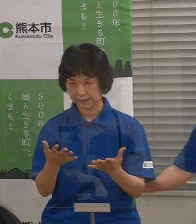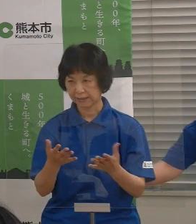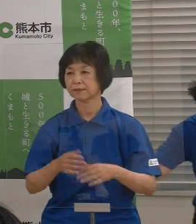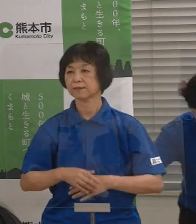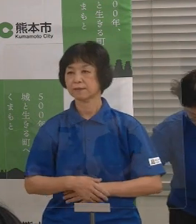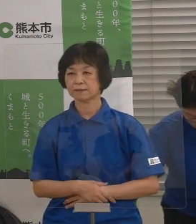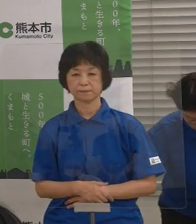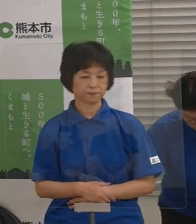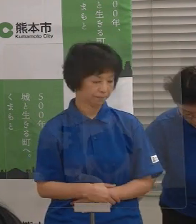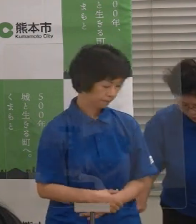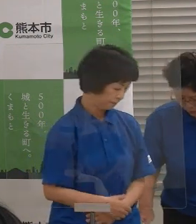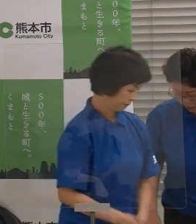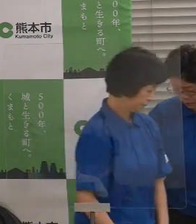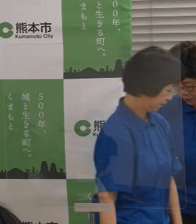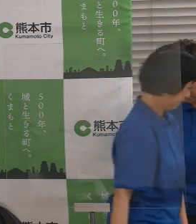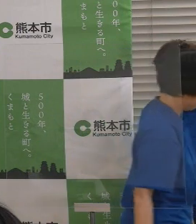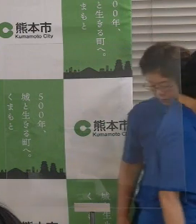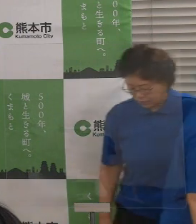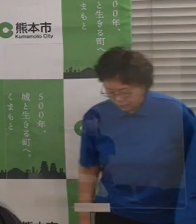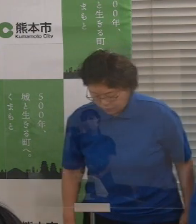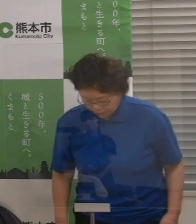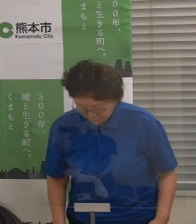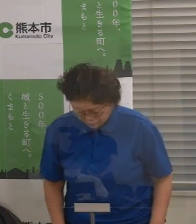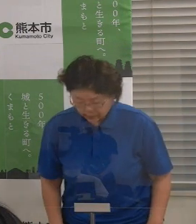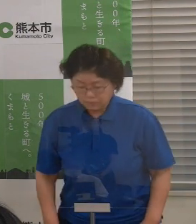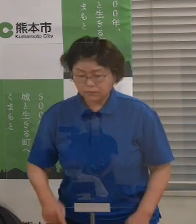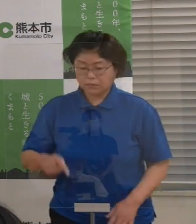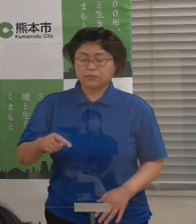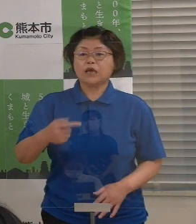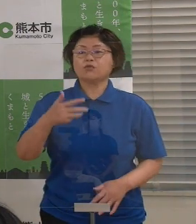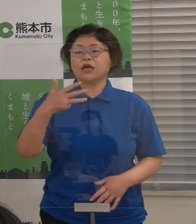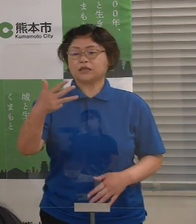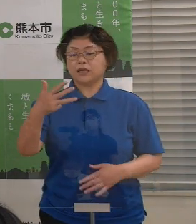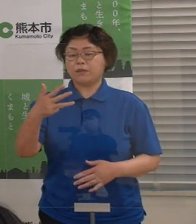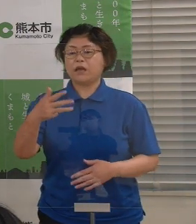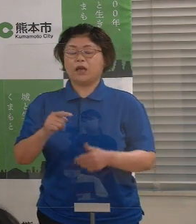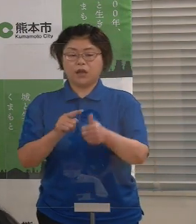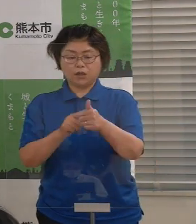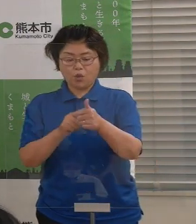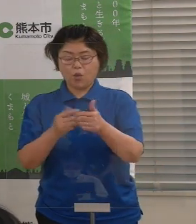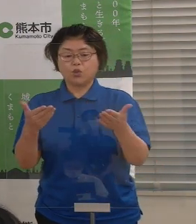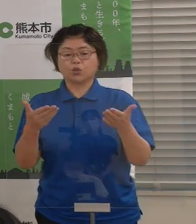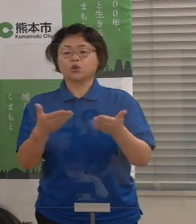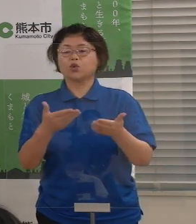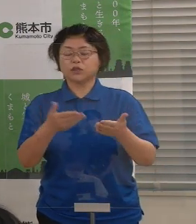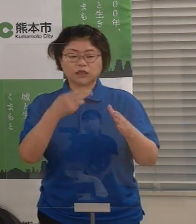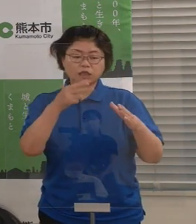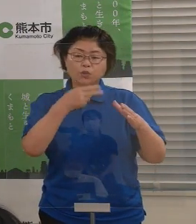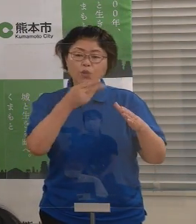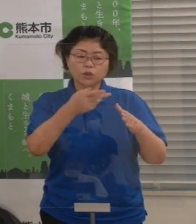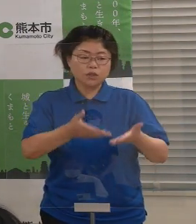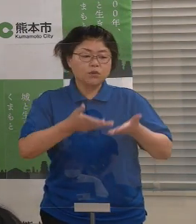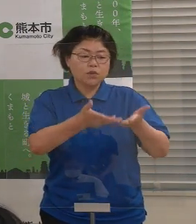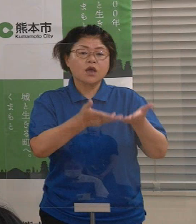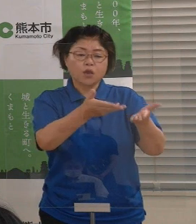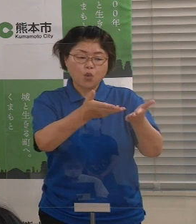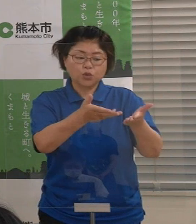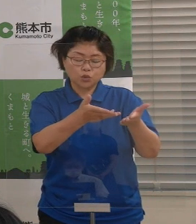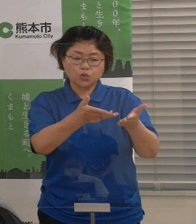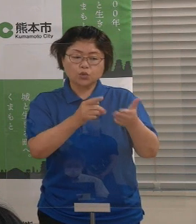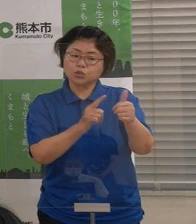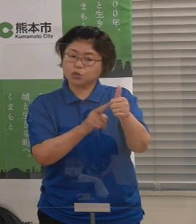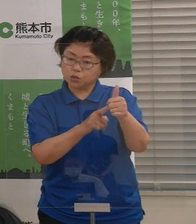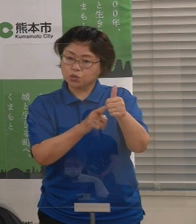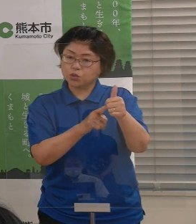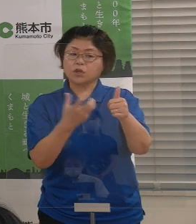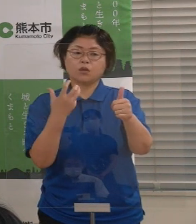から108例目の方については、食事の提供をされていたということで伺っています。はい、